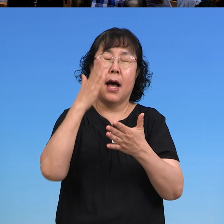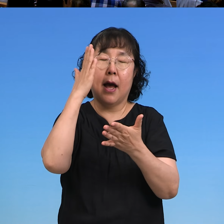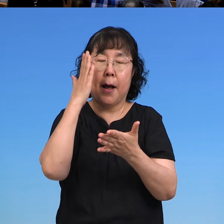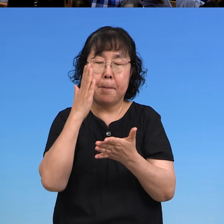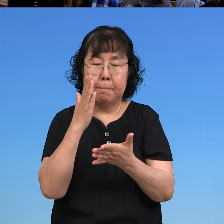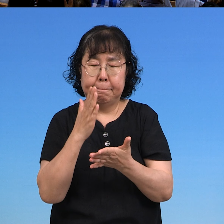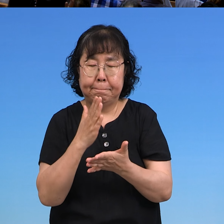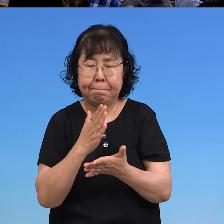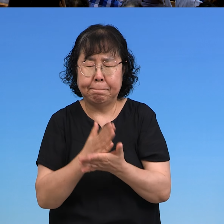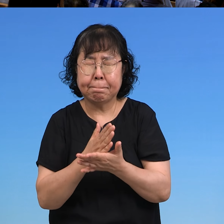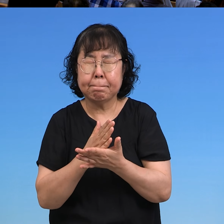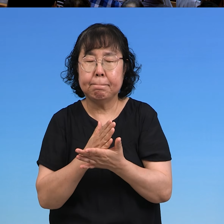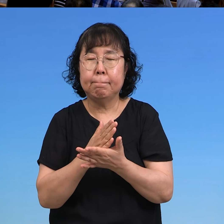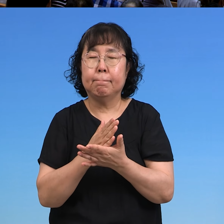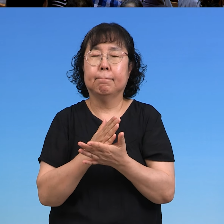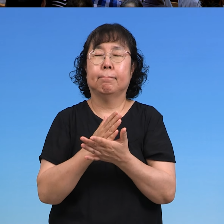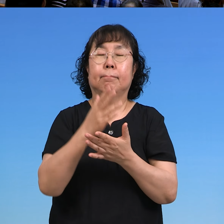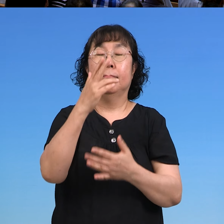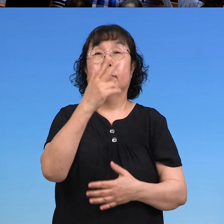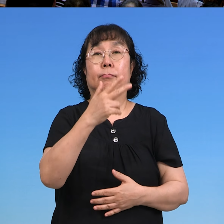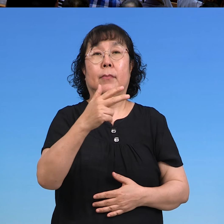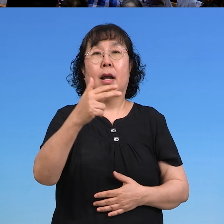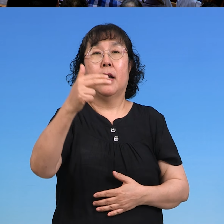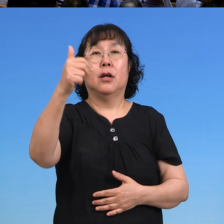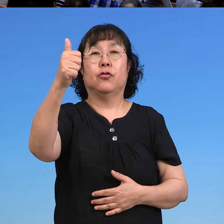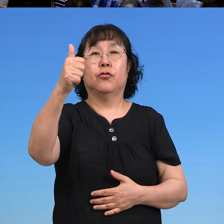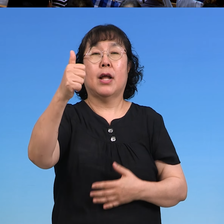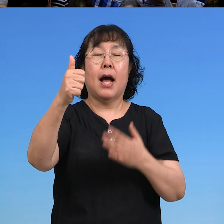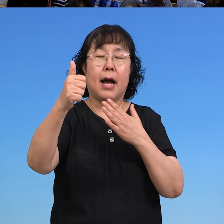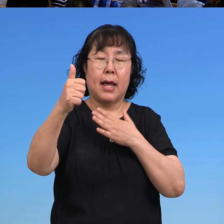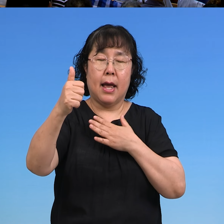주 나의 하나님이 지켜주시네.